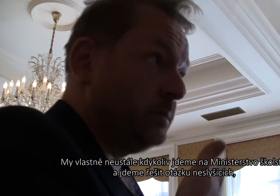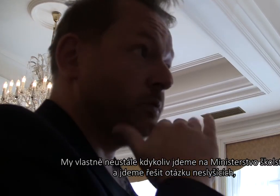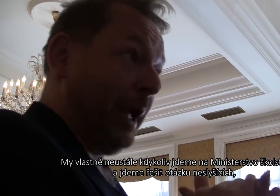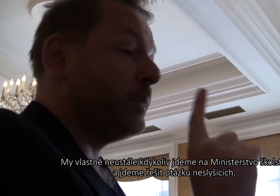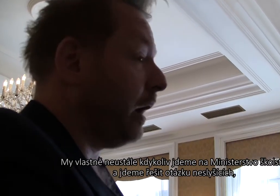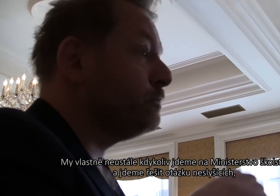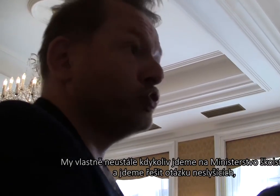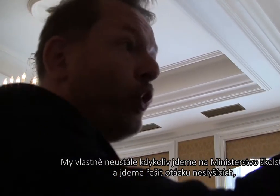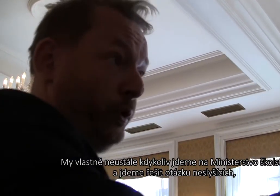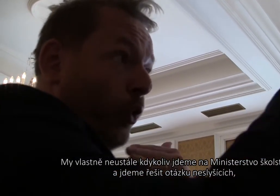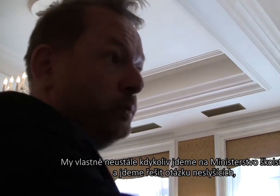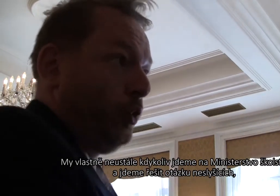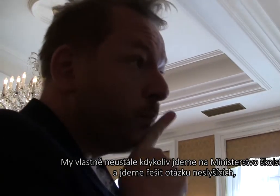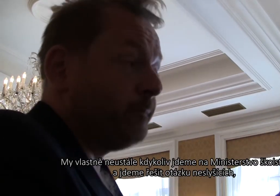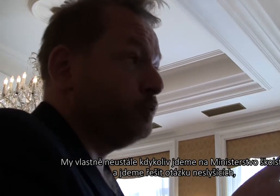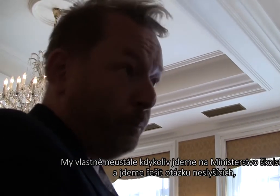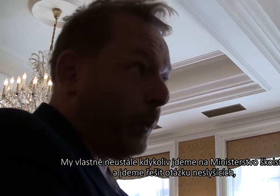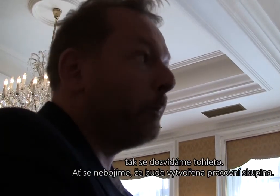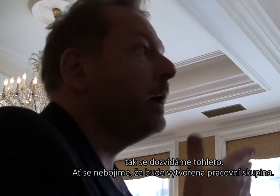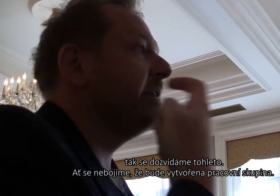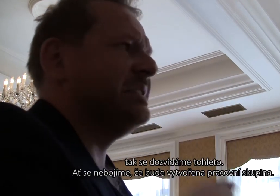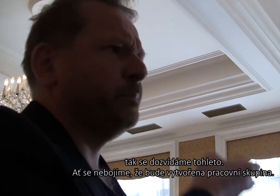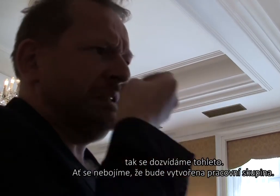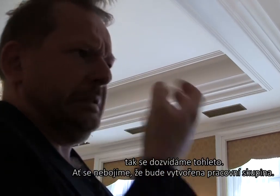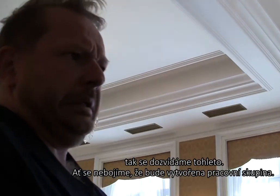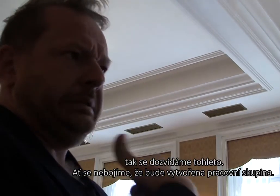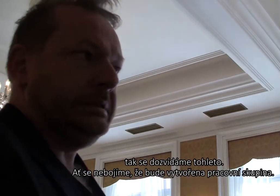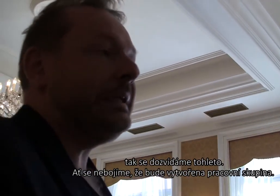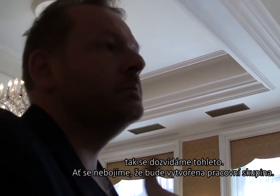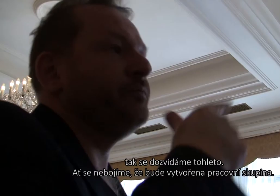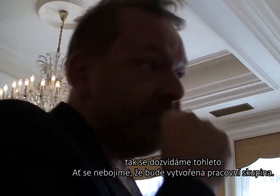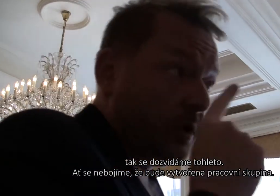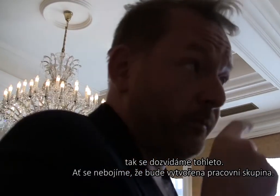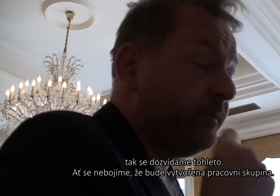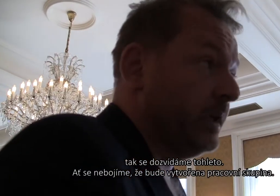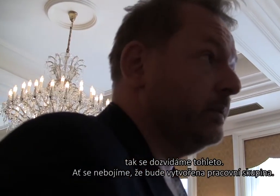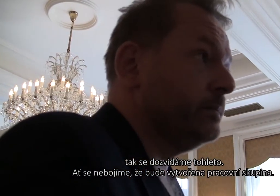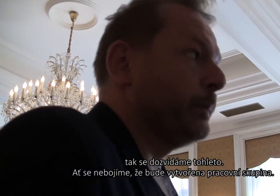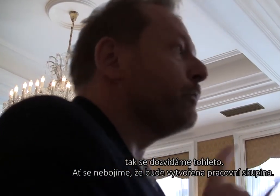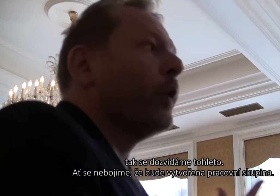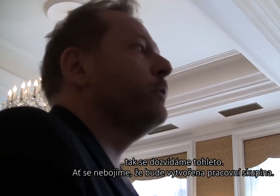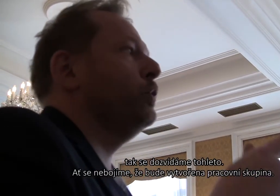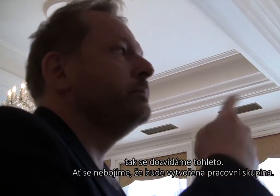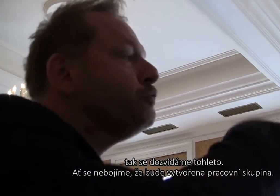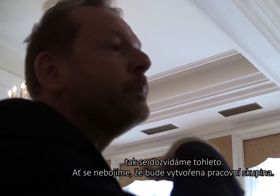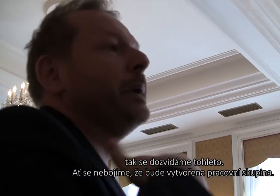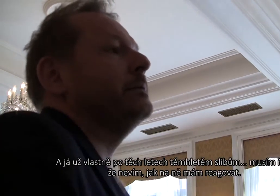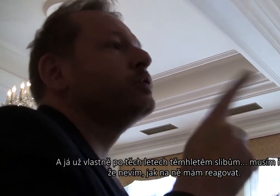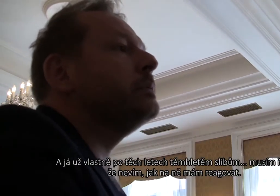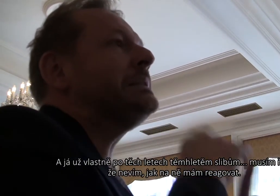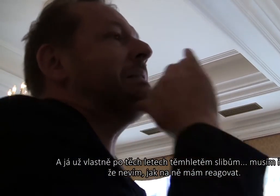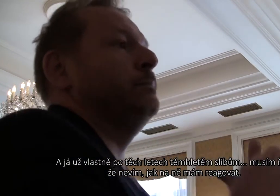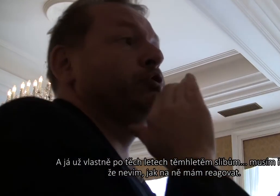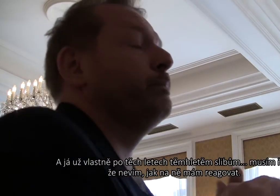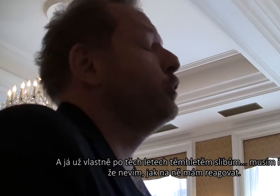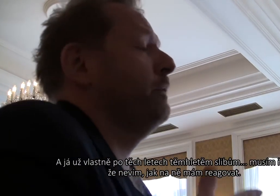školství a jdeme řešit otázku neslyšících, tak se dozvídáme tohleto. Ať se nebojíme, že bude vytvořena pracovní skupina, a